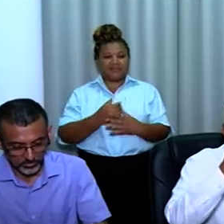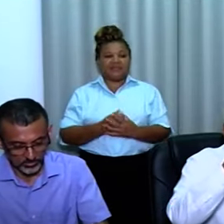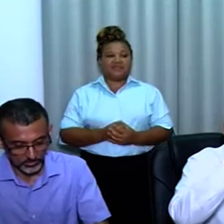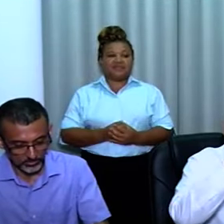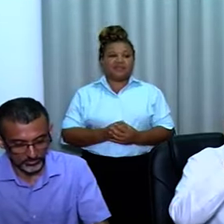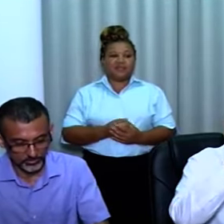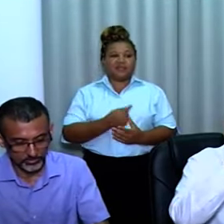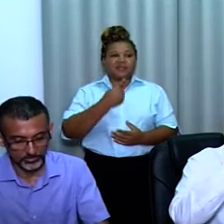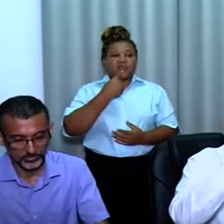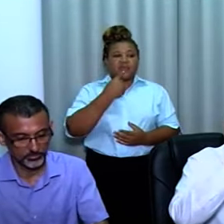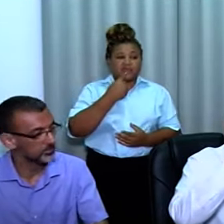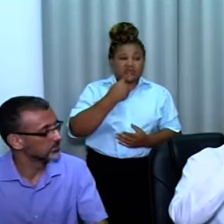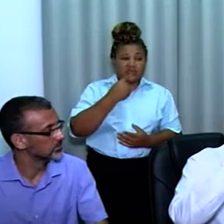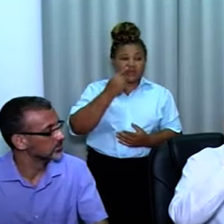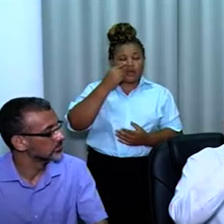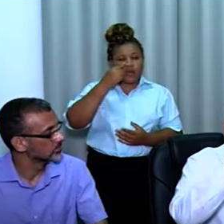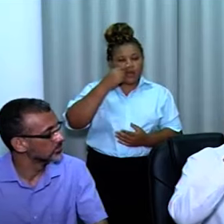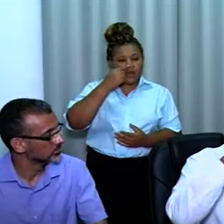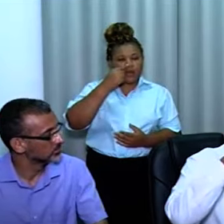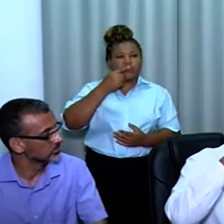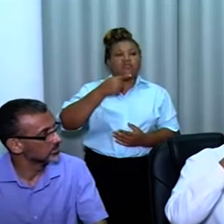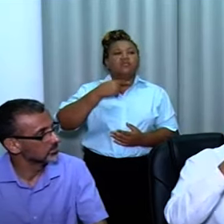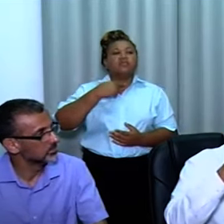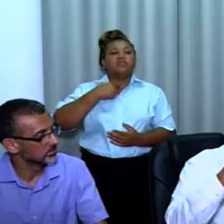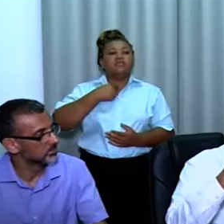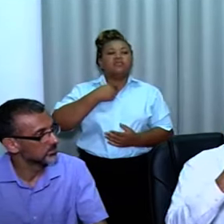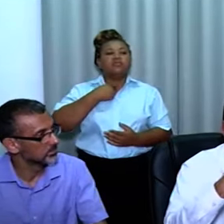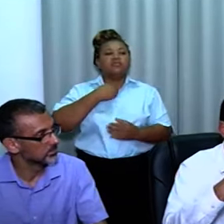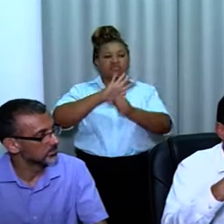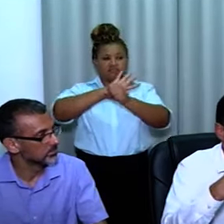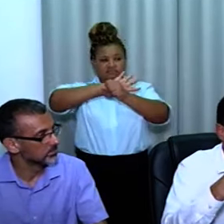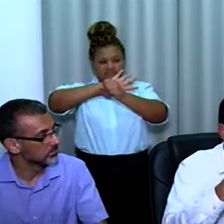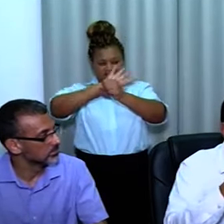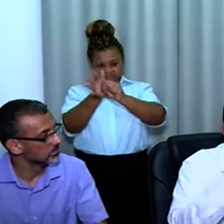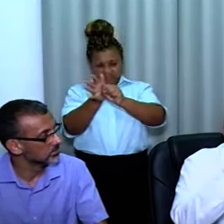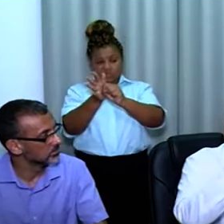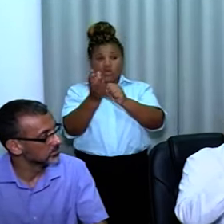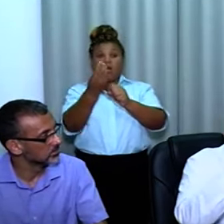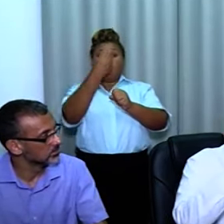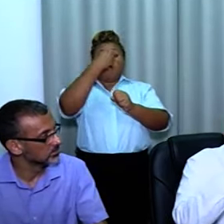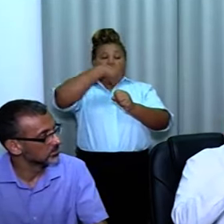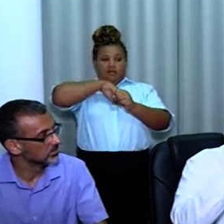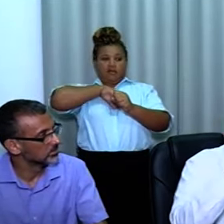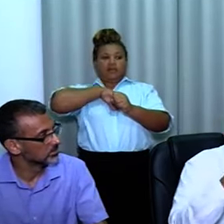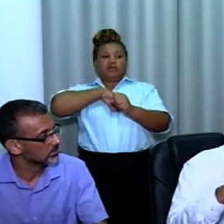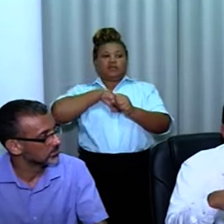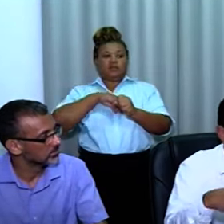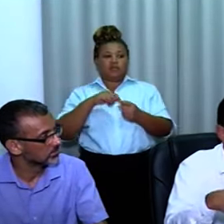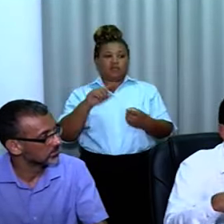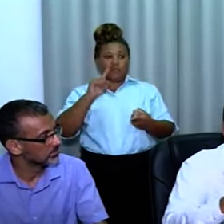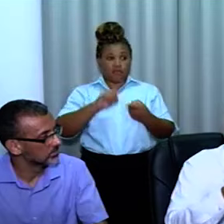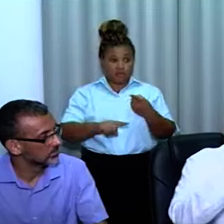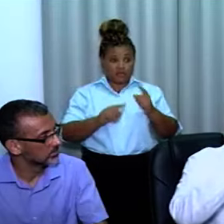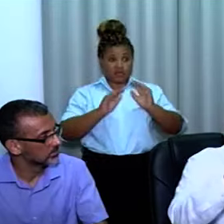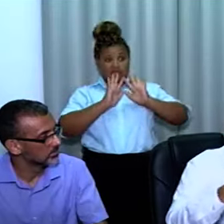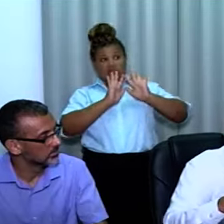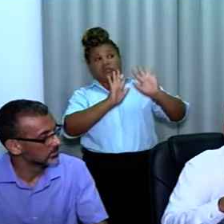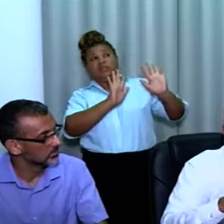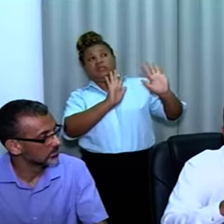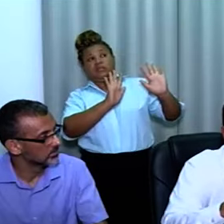petit duct, un petit canal qui connecte nous déjà avec nous la gorge. Et là, on met le goudron de l'isée, on met le goudron de la gorge. À cause d'un petit